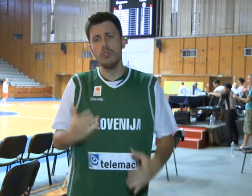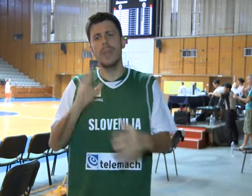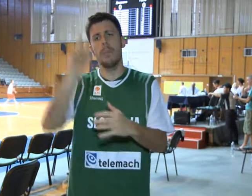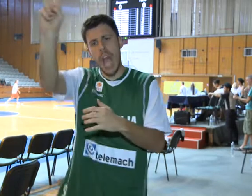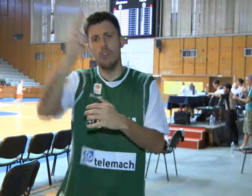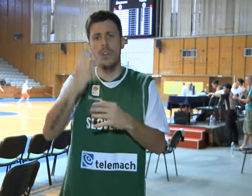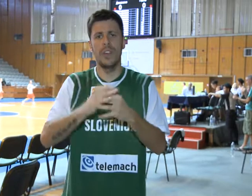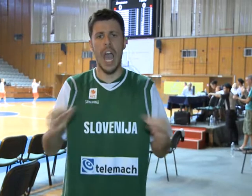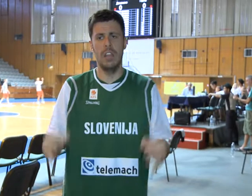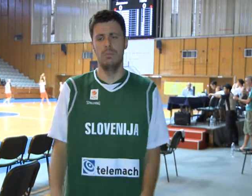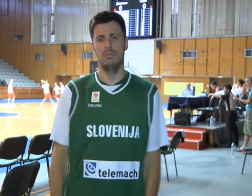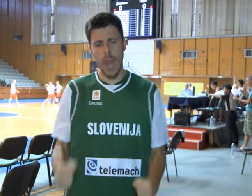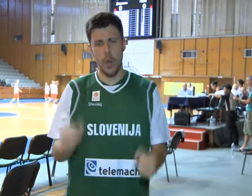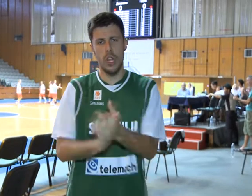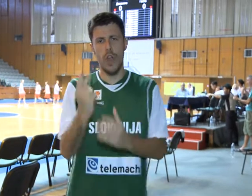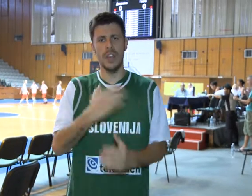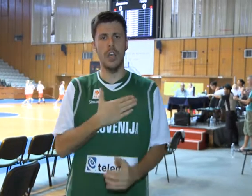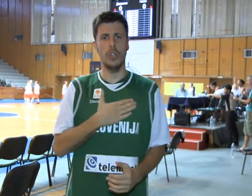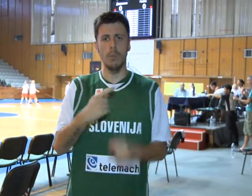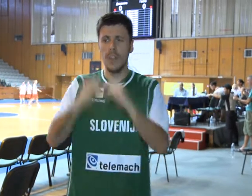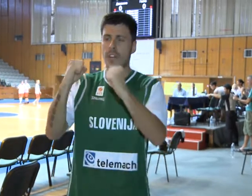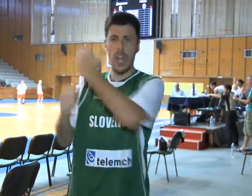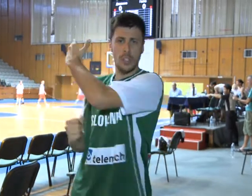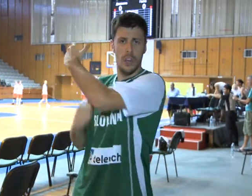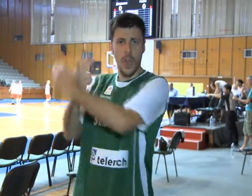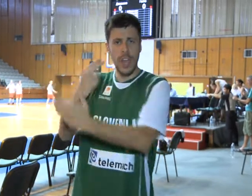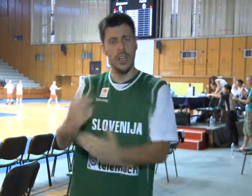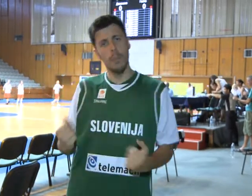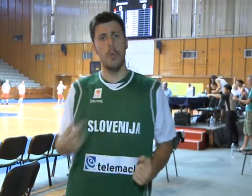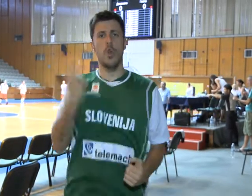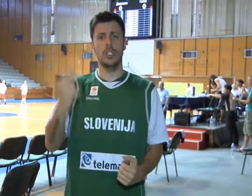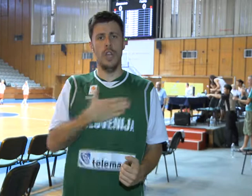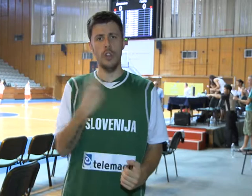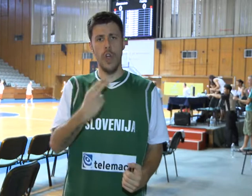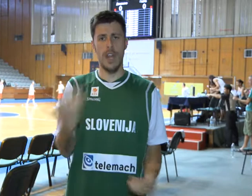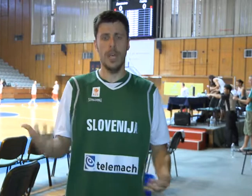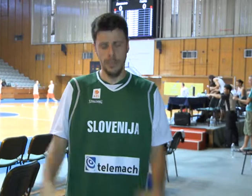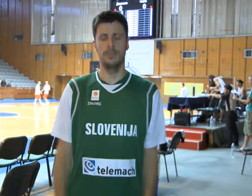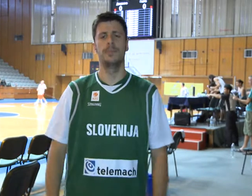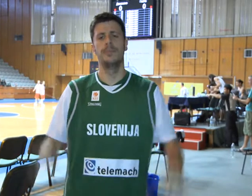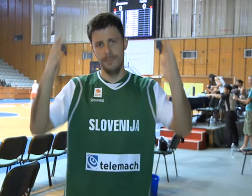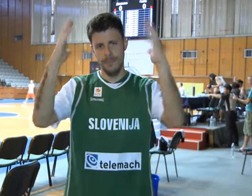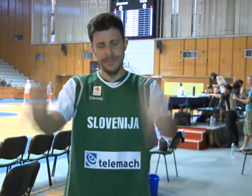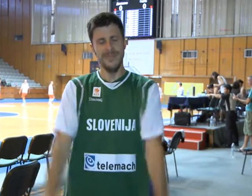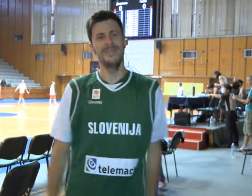točk in to nam tudi uspelo. In gremo v četrtfinale, kar nas zelo veseli. Veseli nas tudi navijači, ki so prišli nas spodbujati.